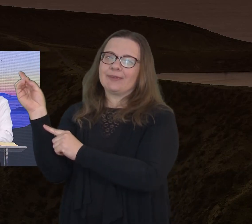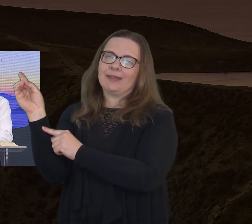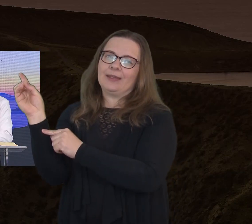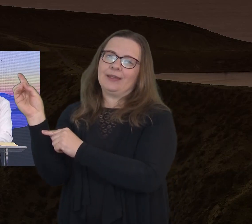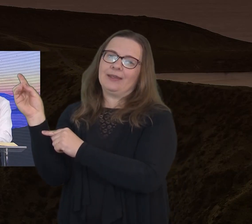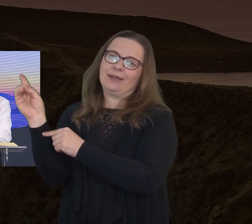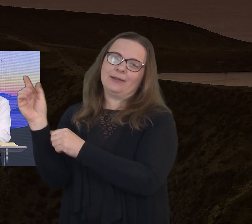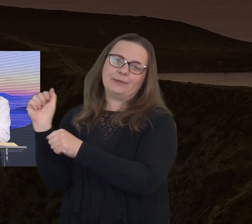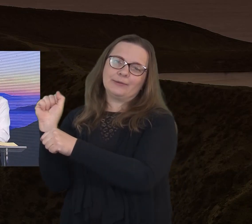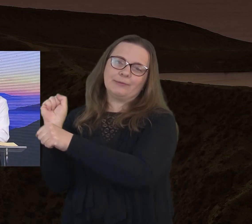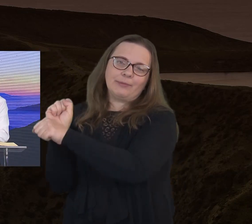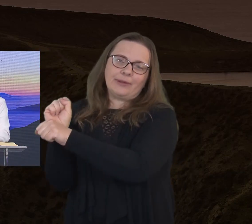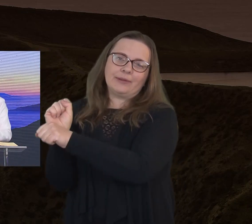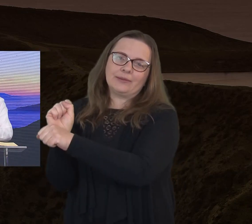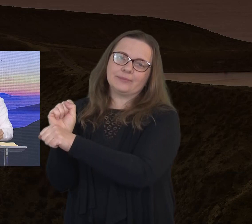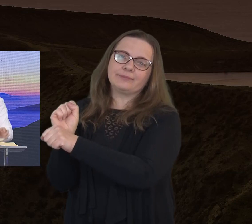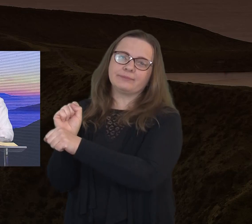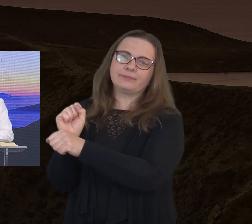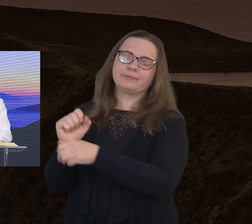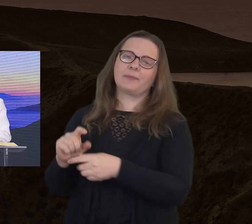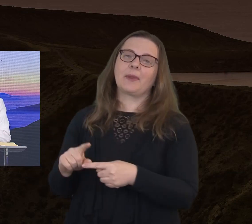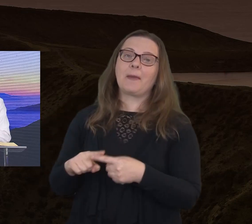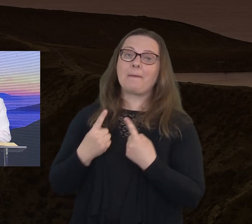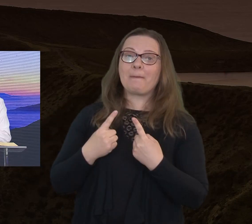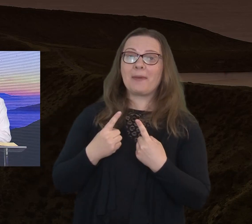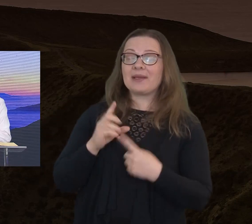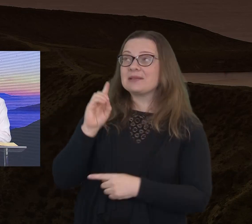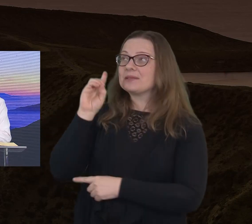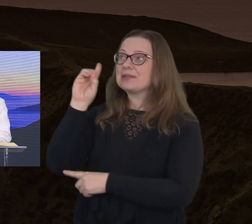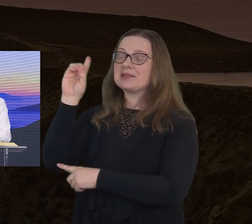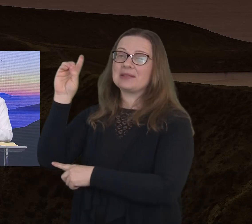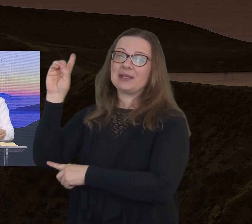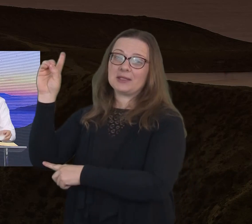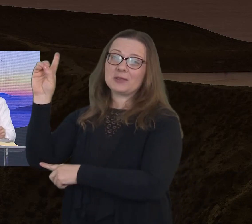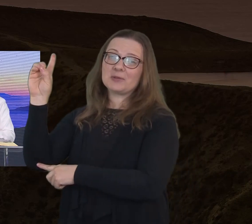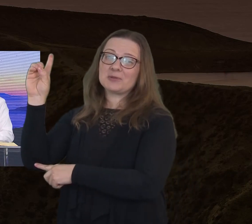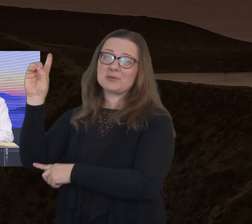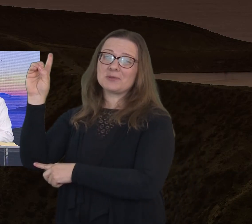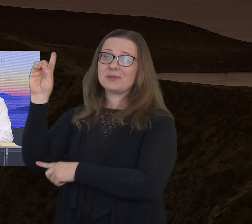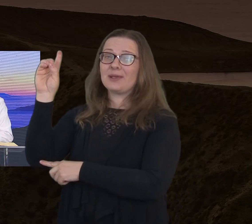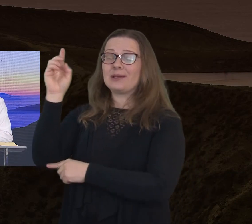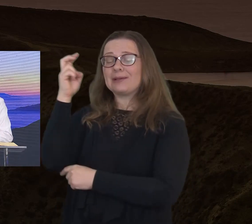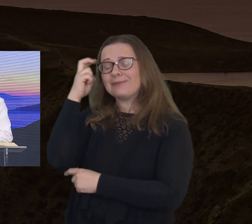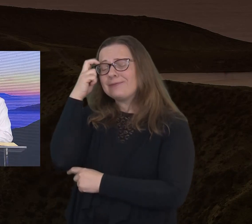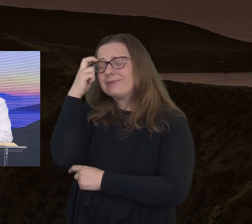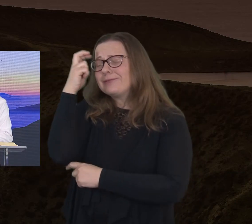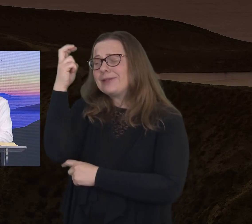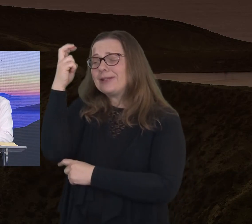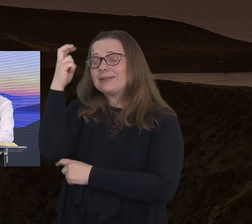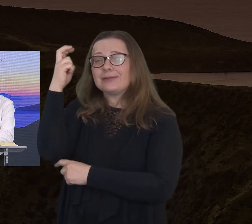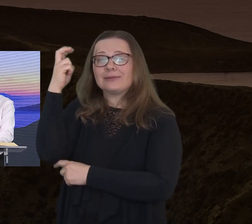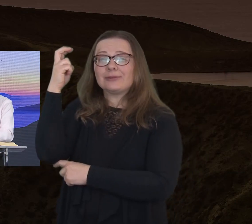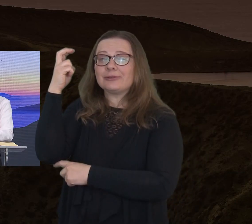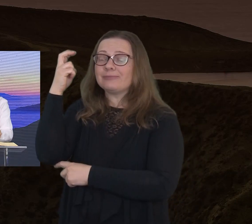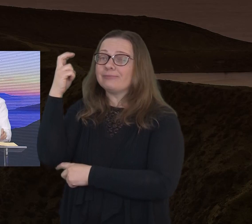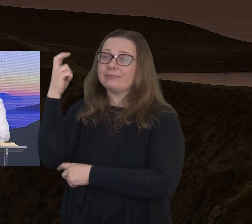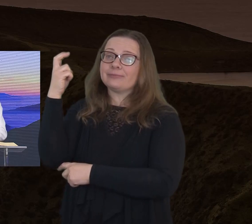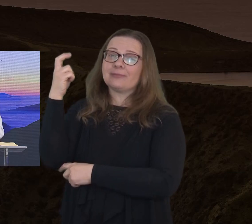tem problema. Deus, Ele, na sua infinita sabedoria, Ele